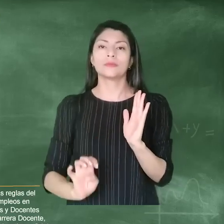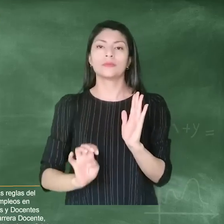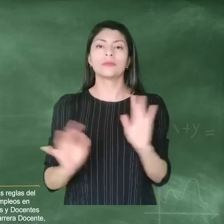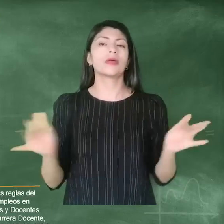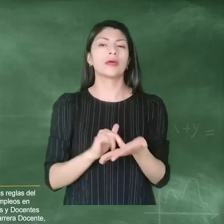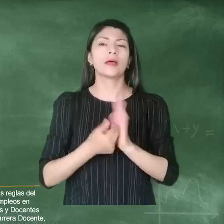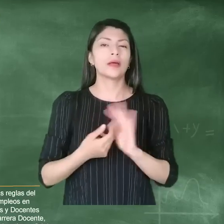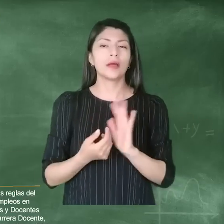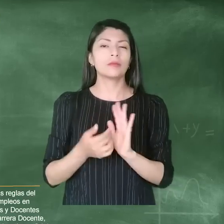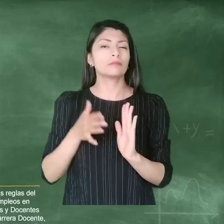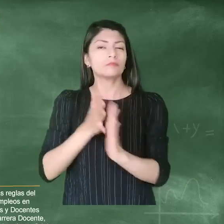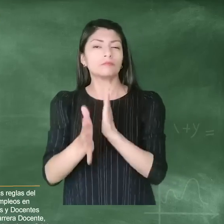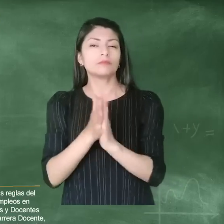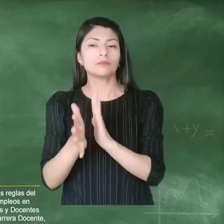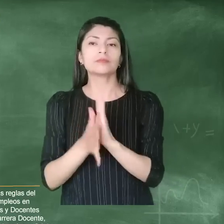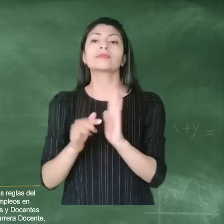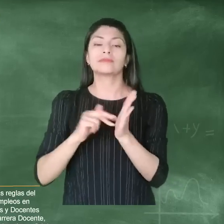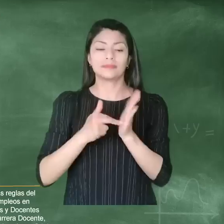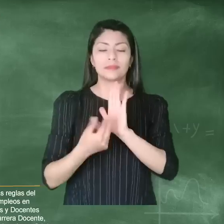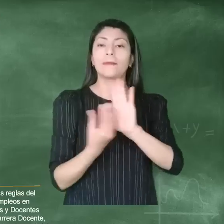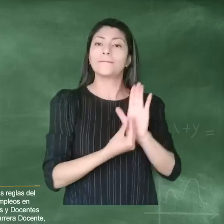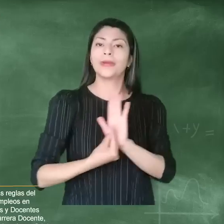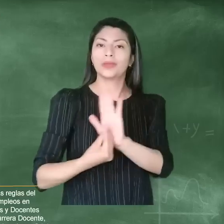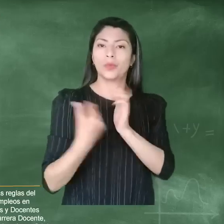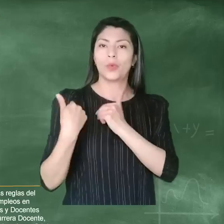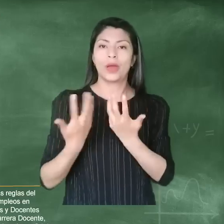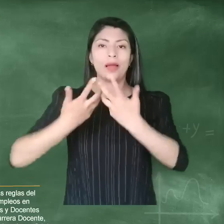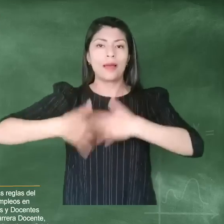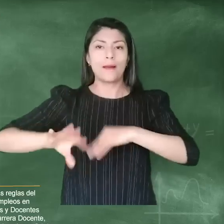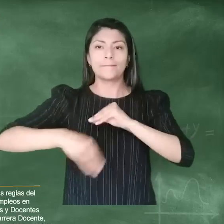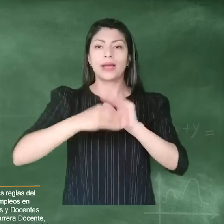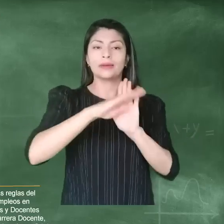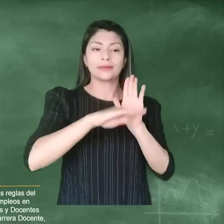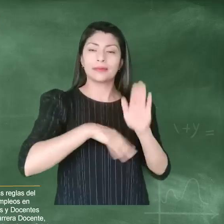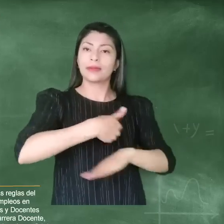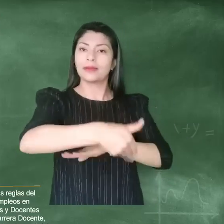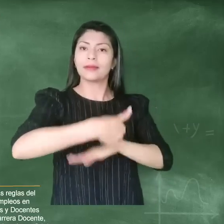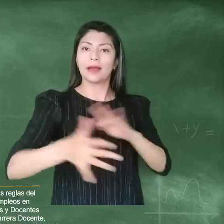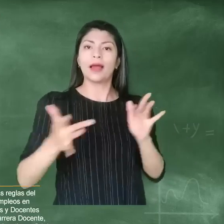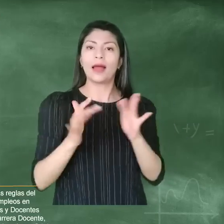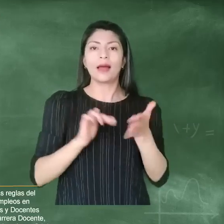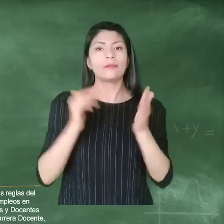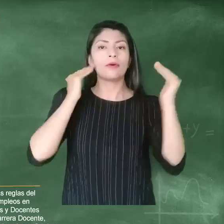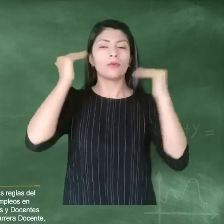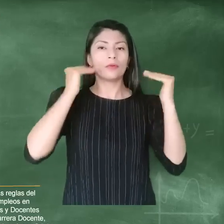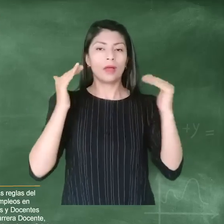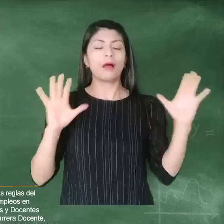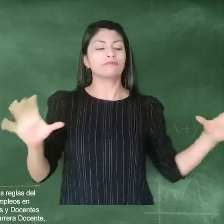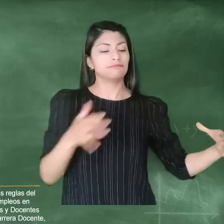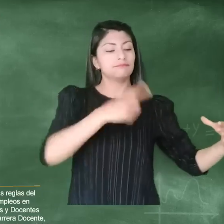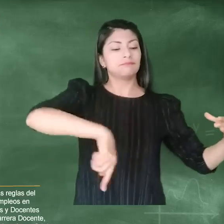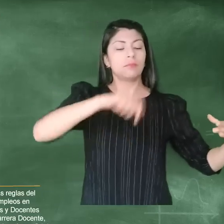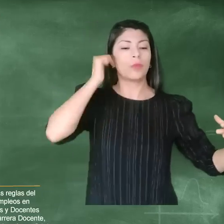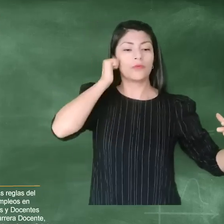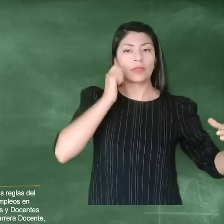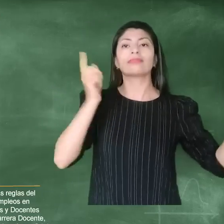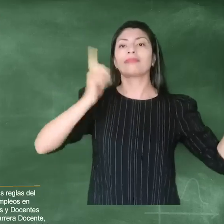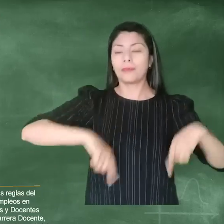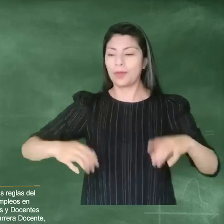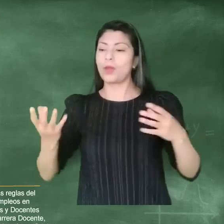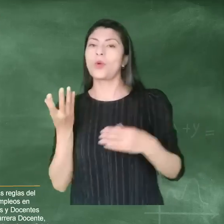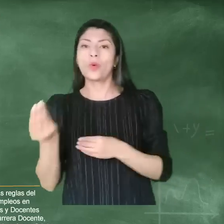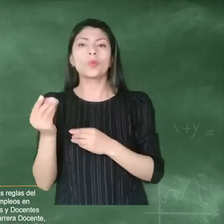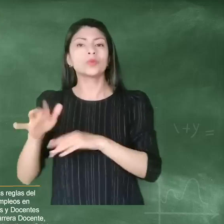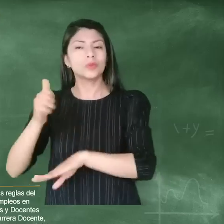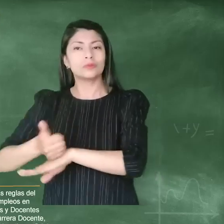00253 de 2019, esto es, el Manual de Funciones, Requisitos y Competencias para los cargos